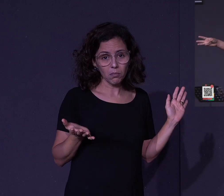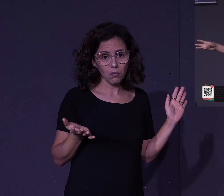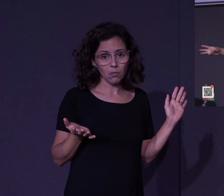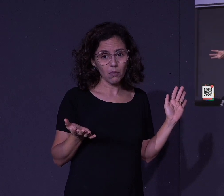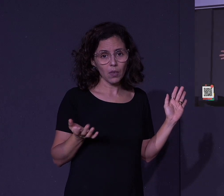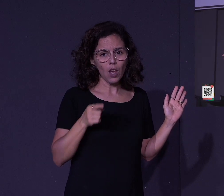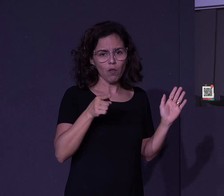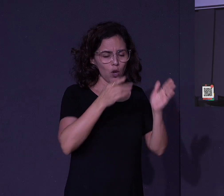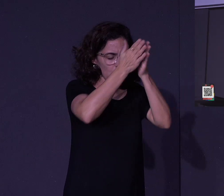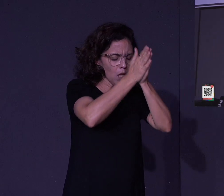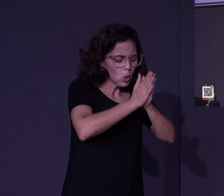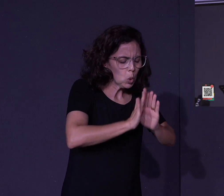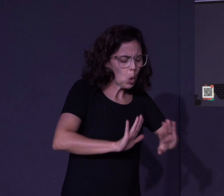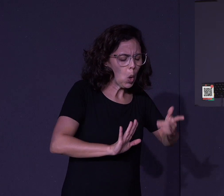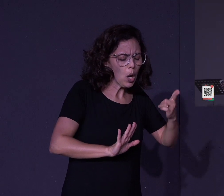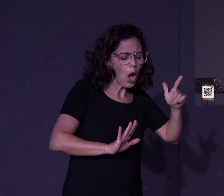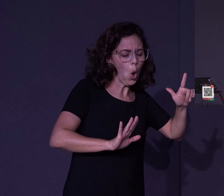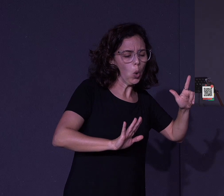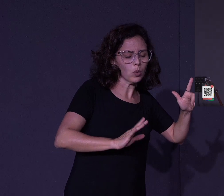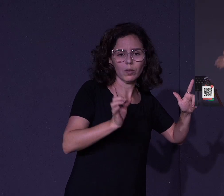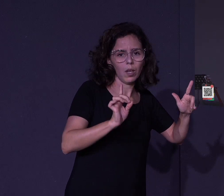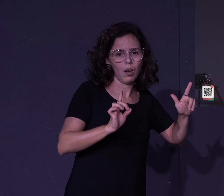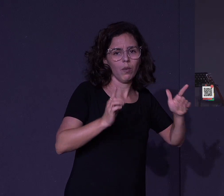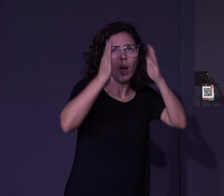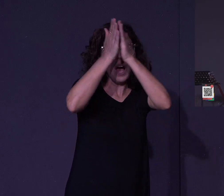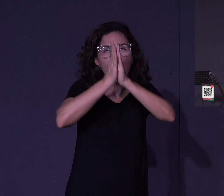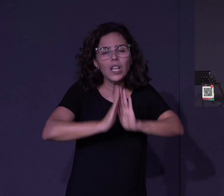outro Deus, sim ou não? Você cumpre todos os